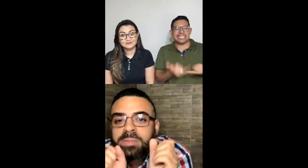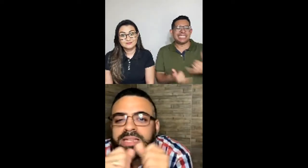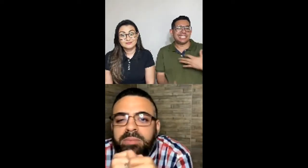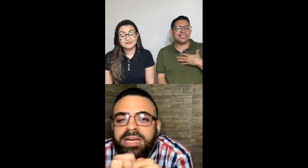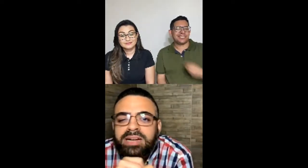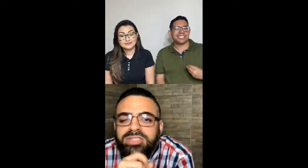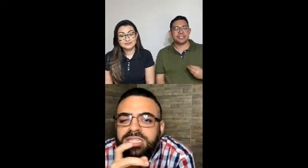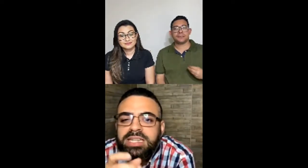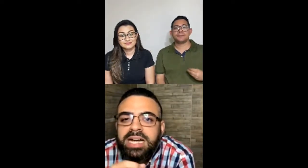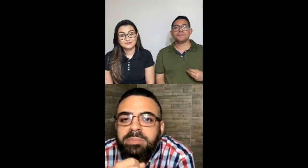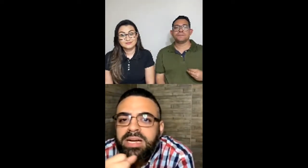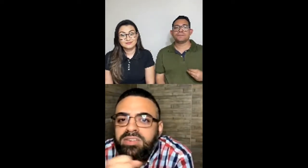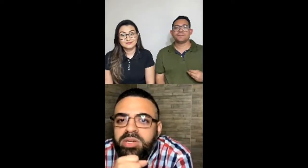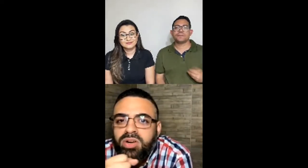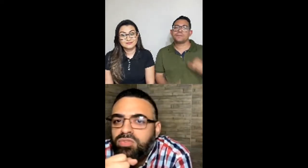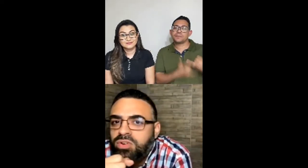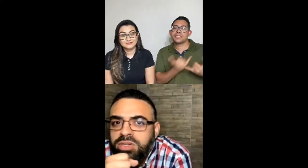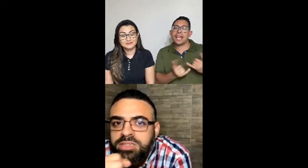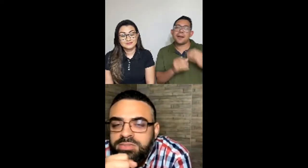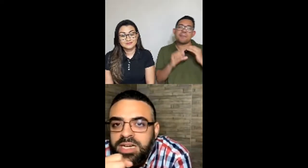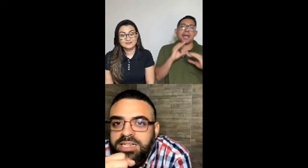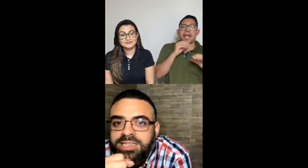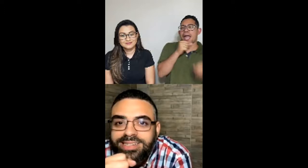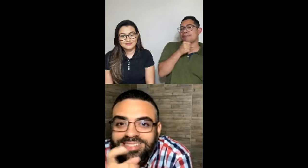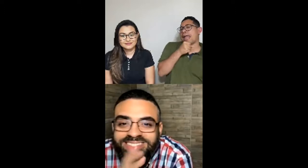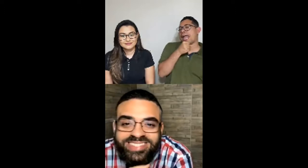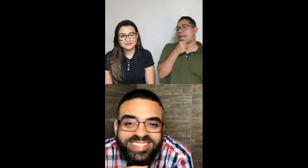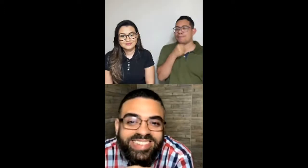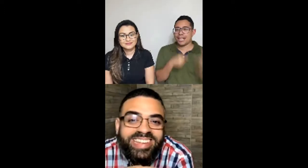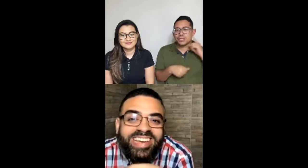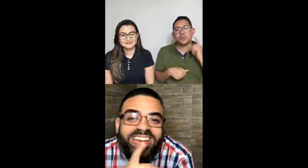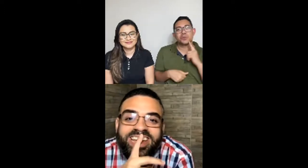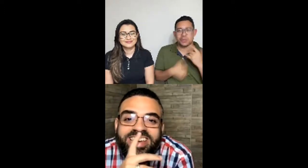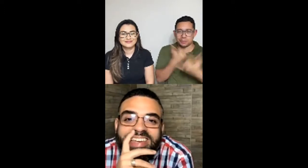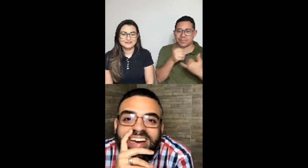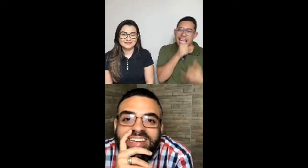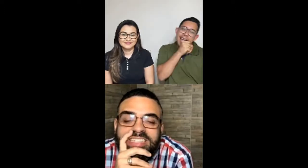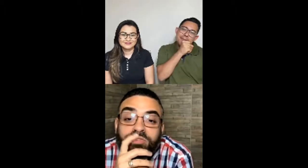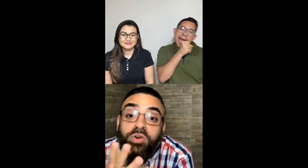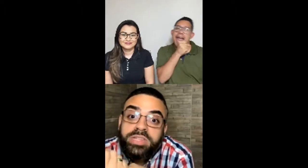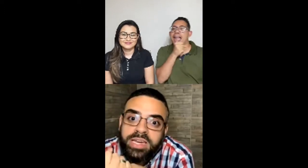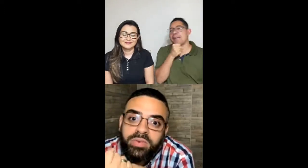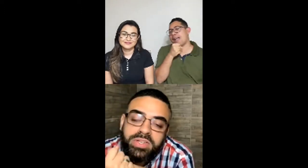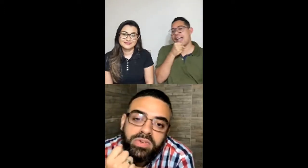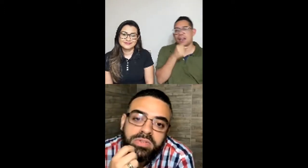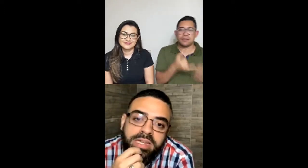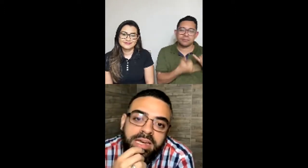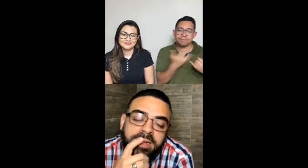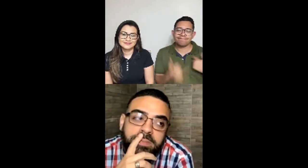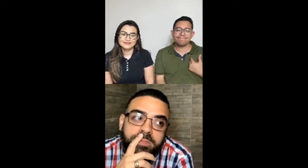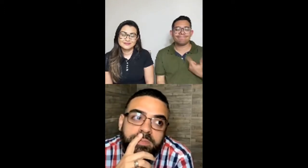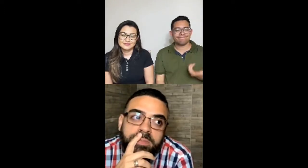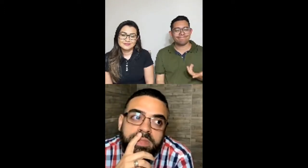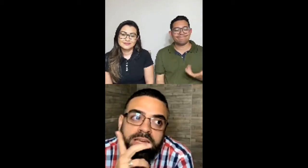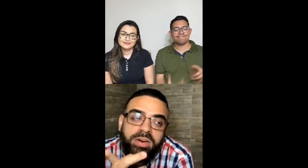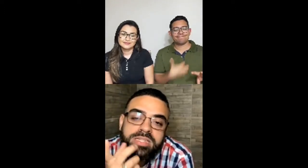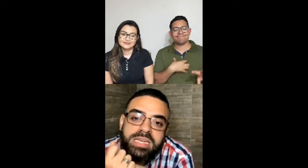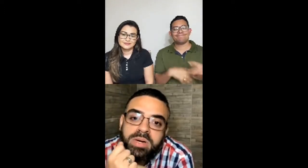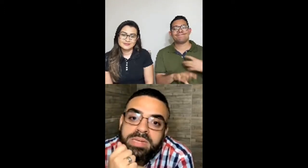era filho dela. Eu tinha idade para ser filho dela. E aí, no acampamento, ela brincava de cantar, pegava o microfone, ficava